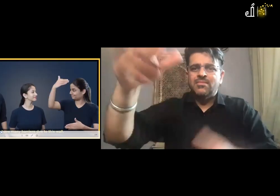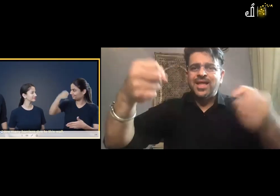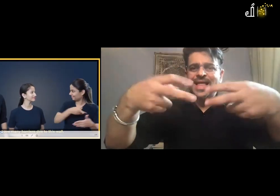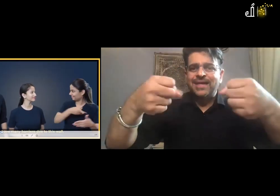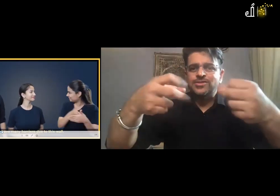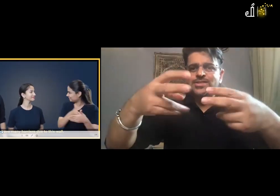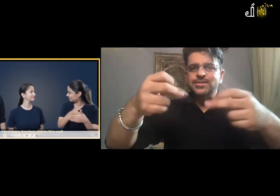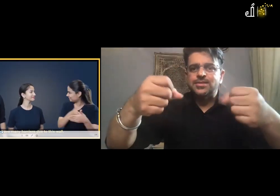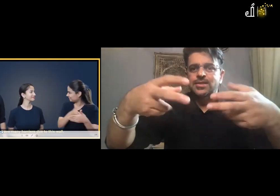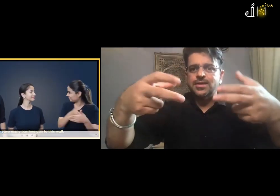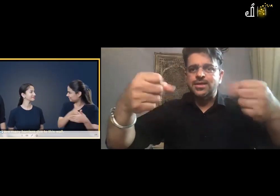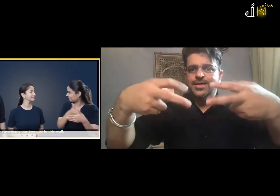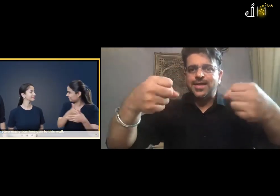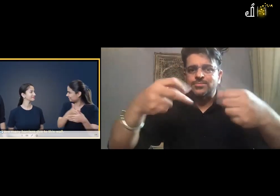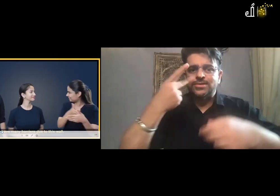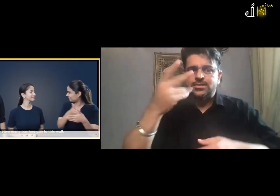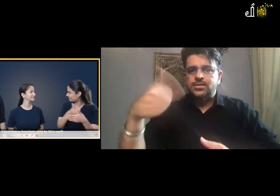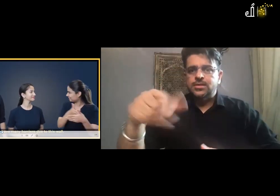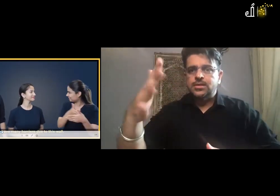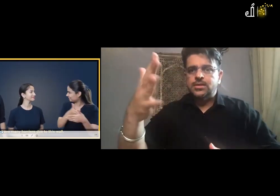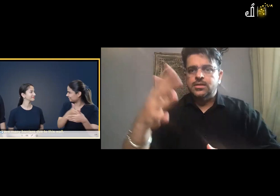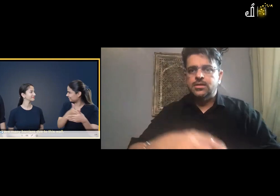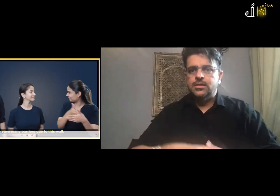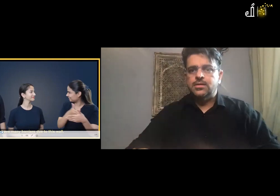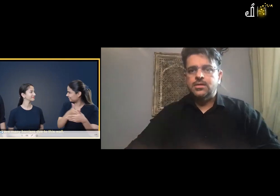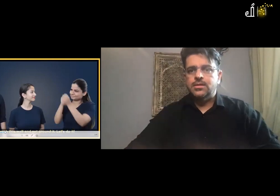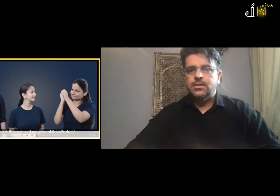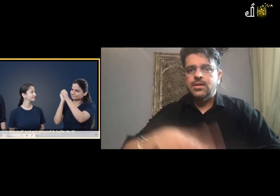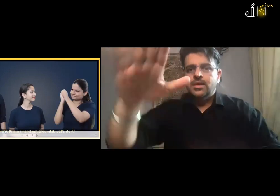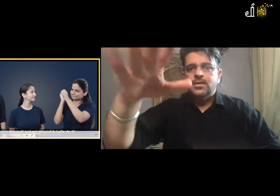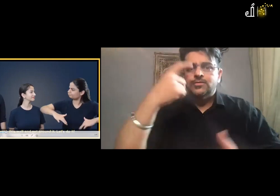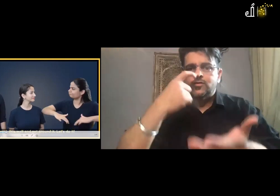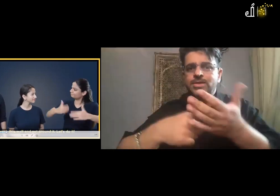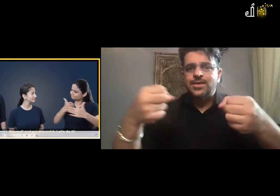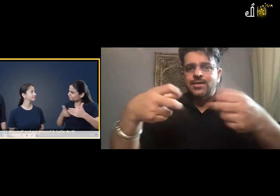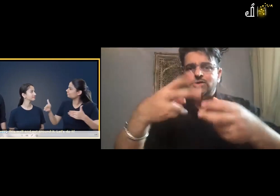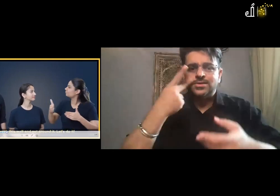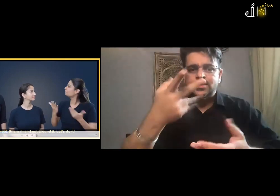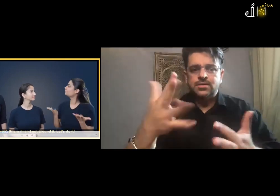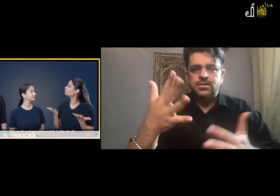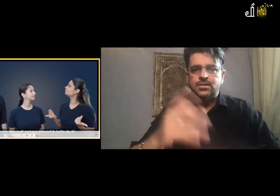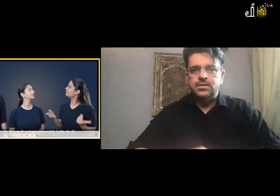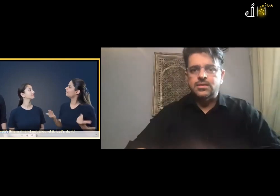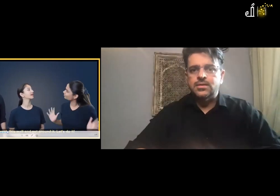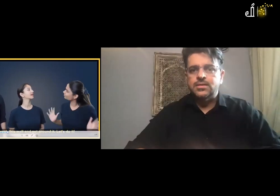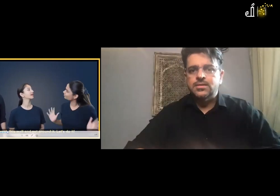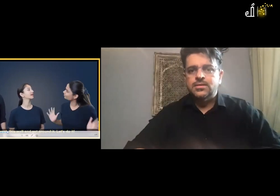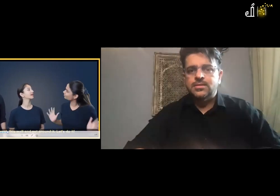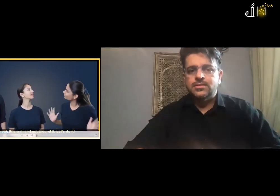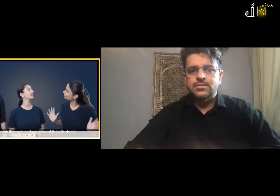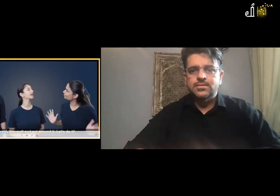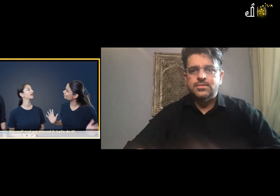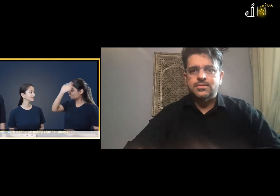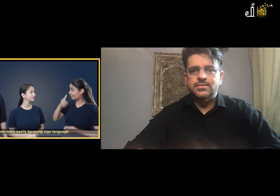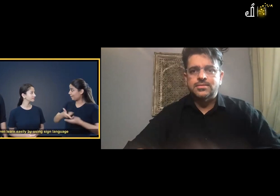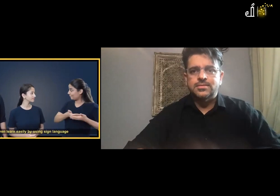इस दीवार के कारण हमारे यहाँ कई बैरियर हैं। हम इस दीवार को तोड़ने और इसके चारों ओर मिल सकता है। चलो यह करते हैं। The captions.